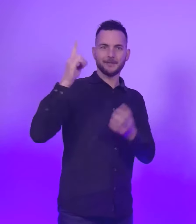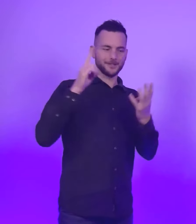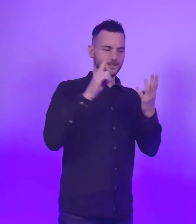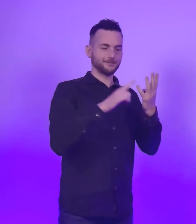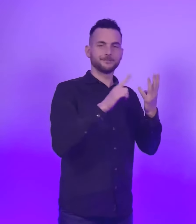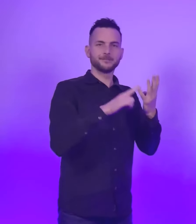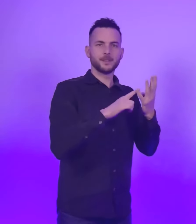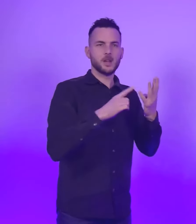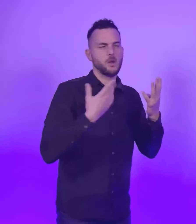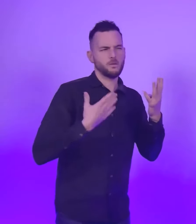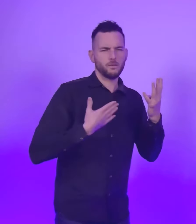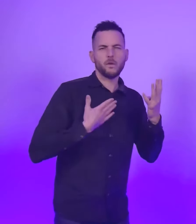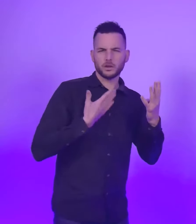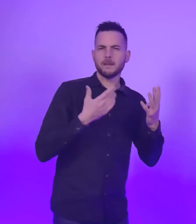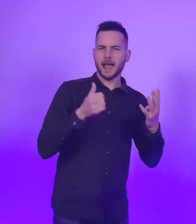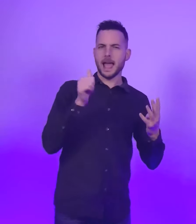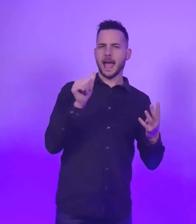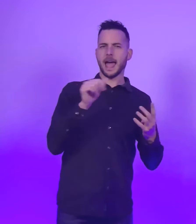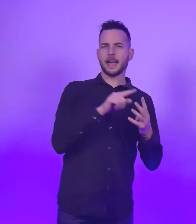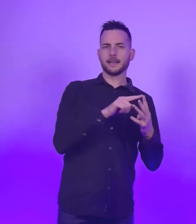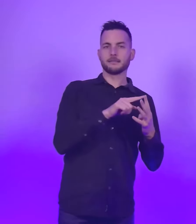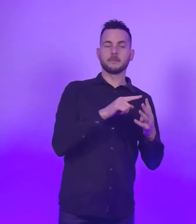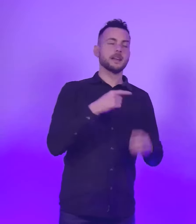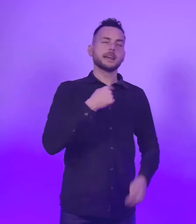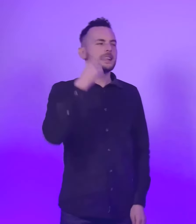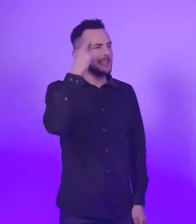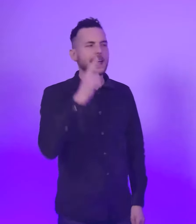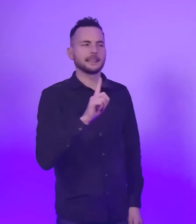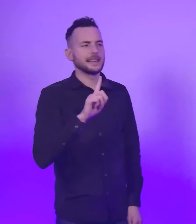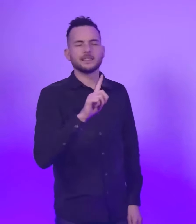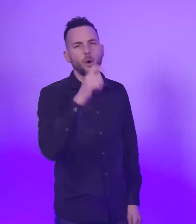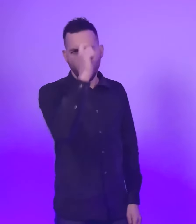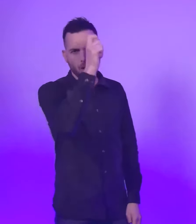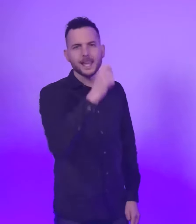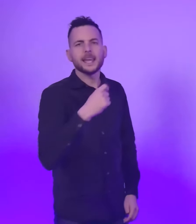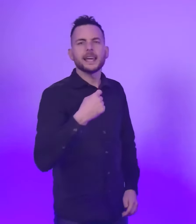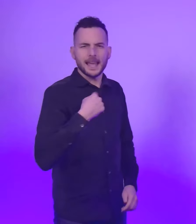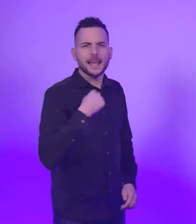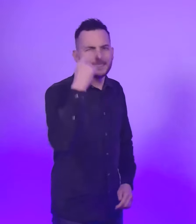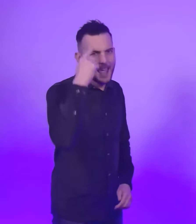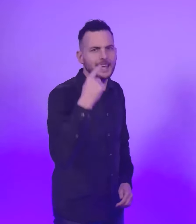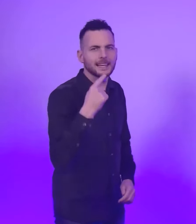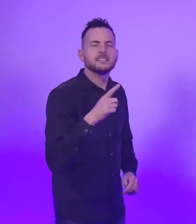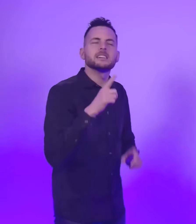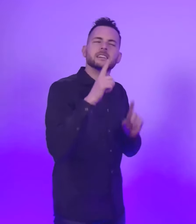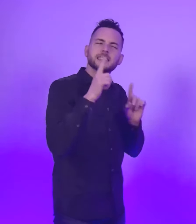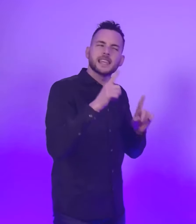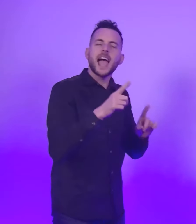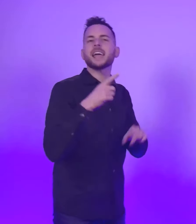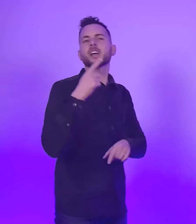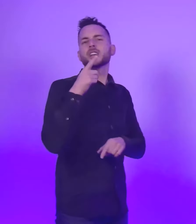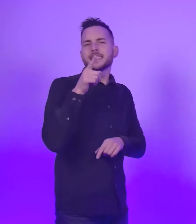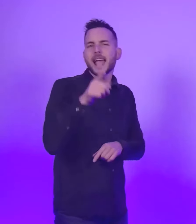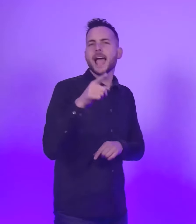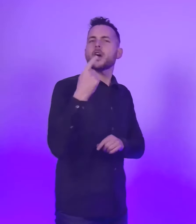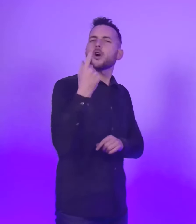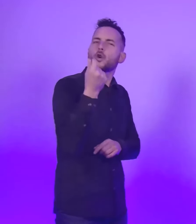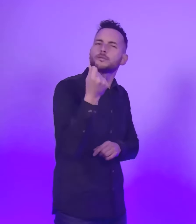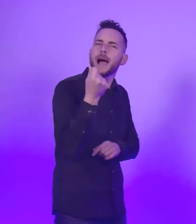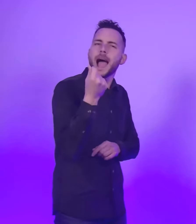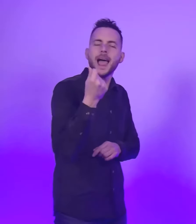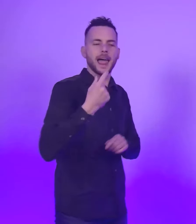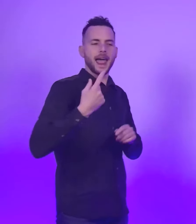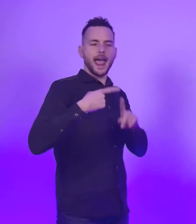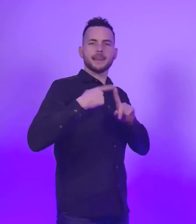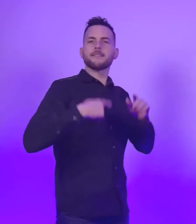Volgens mij is het A. Nee, ik denk het niet, Olly. Ik denk dat het is... Jij bent kostbaar en waardevol. Dat vind ik zo'n mooie Bijbeltekst. Ja,